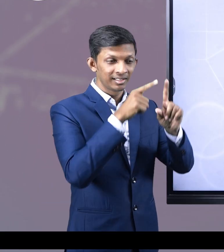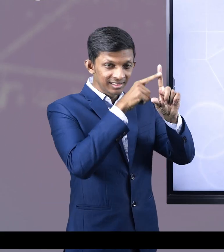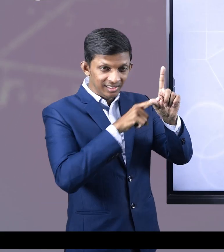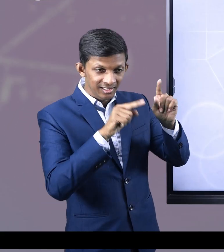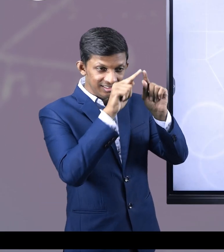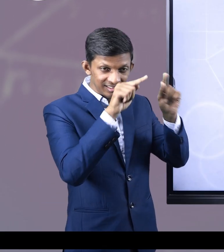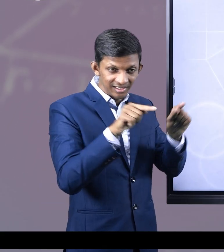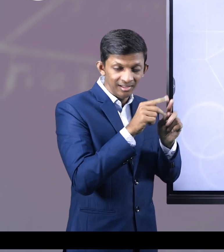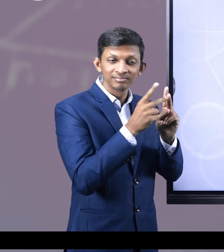कोन,